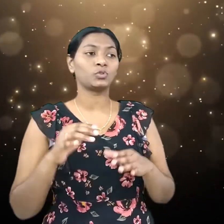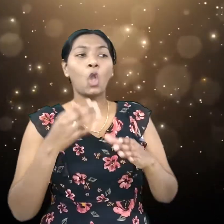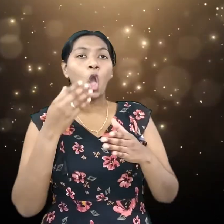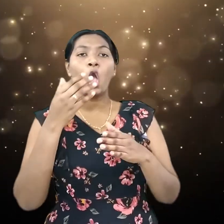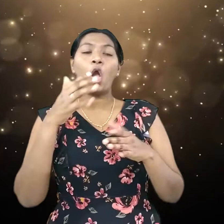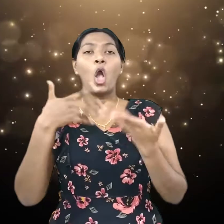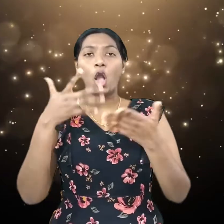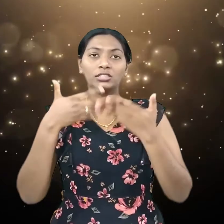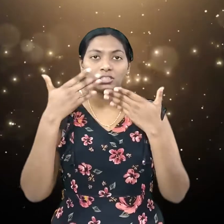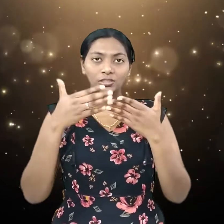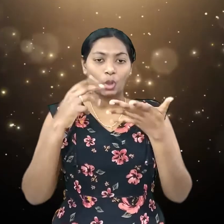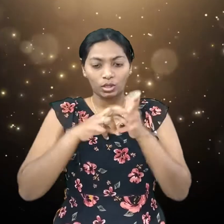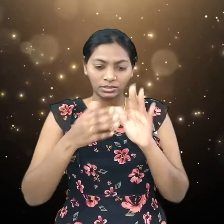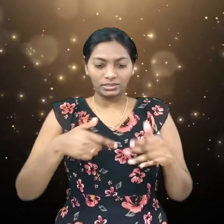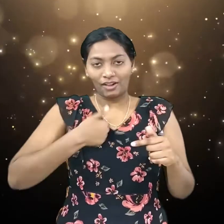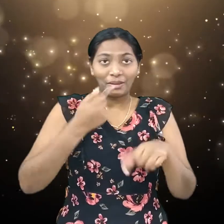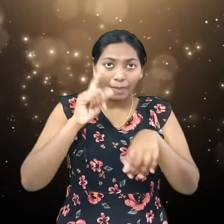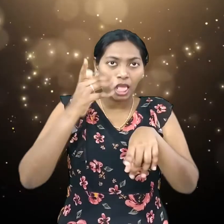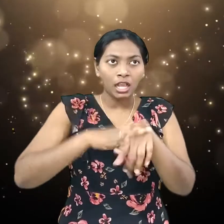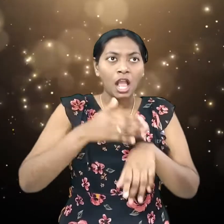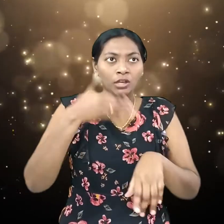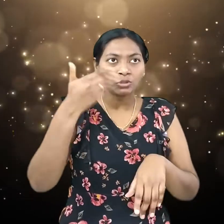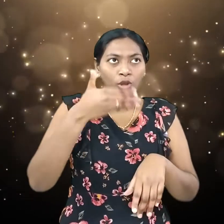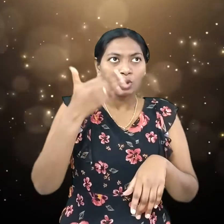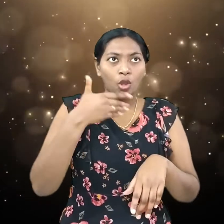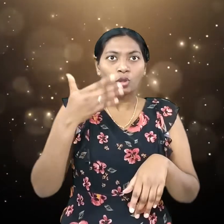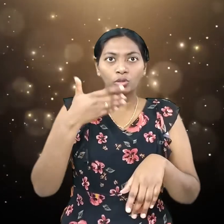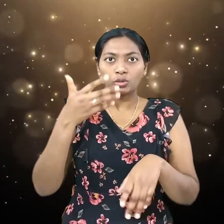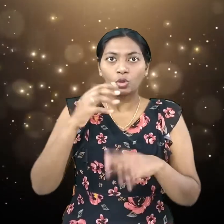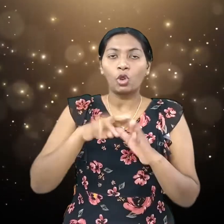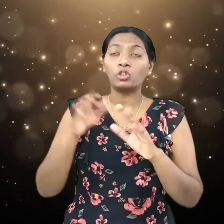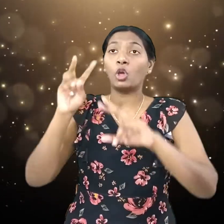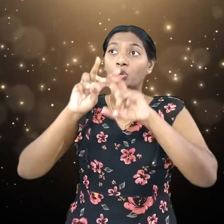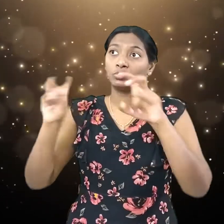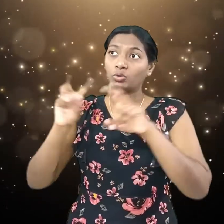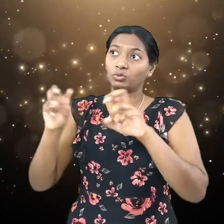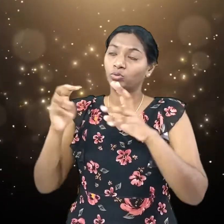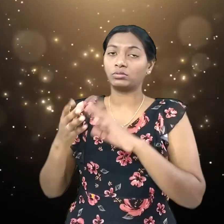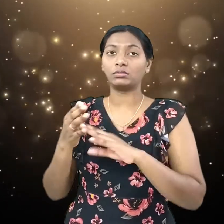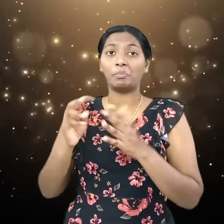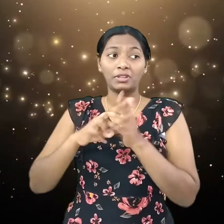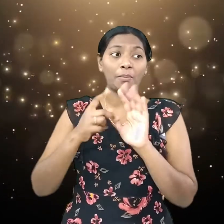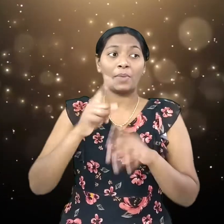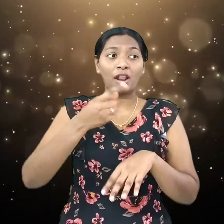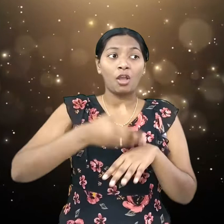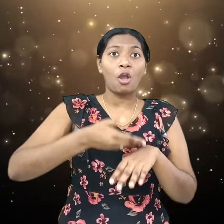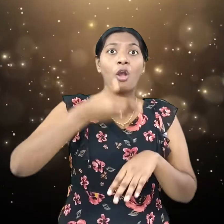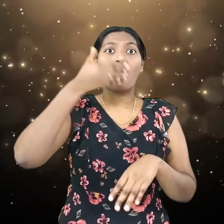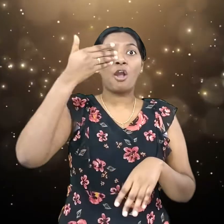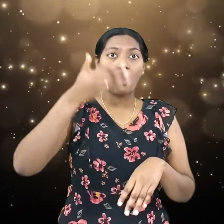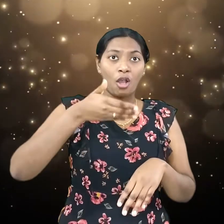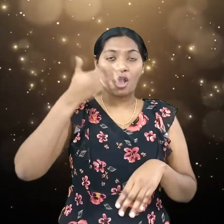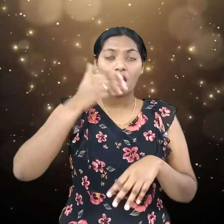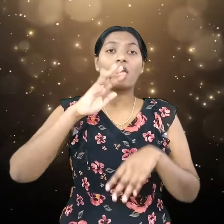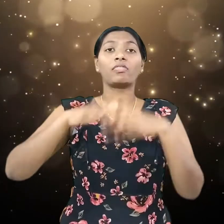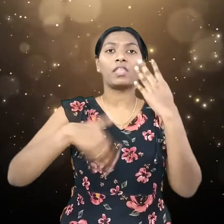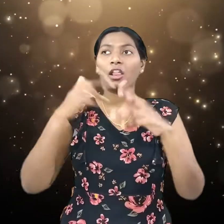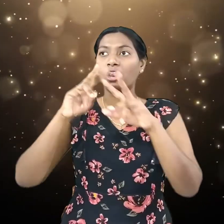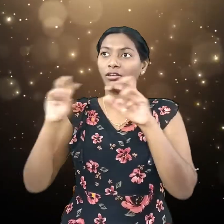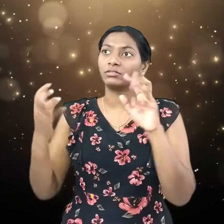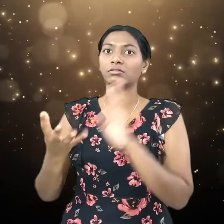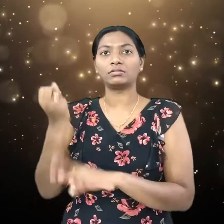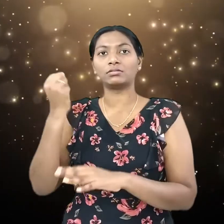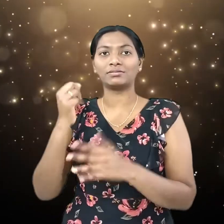बात समझ में आई, ऑक्सीजन लेने के बाद ये दिमाग चला कि ऑक्सीजन ले रहे हैं, मैंने ये जो दिमाग चला ना तुम्हारा ऑक्सीजन कैसे होती है, उसके लिए पहले तुम ऑक्सीजन ले रहे थे। प्रेज द